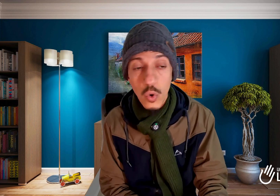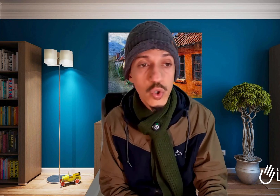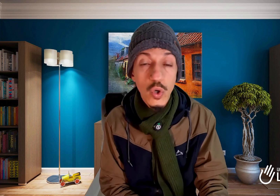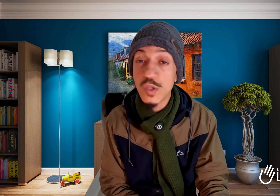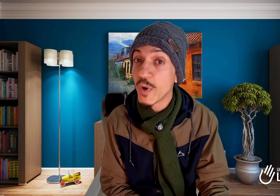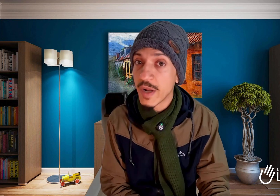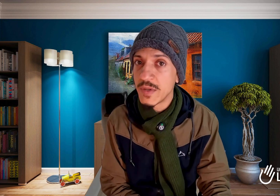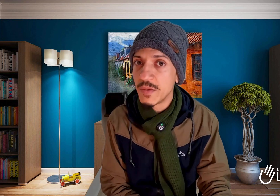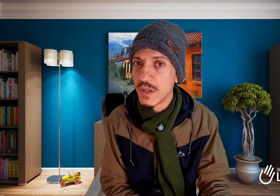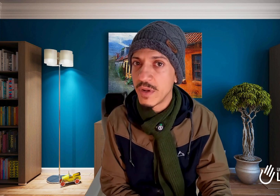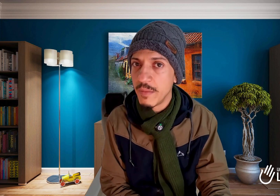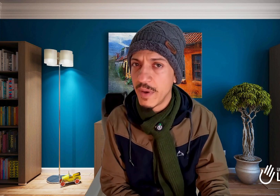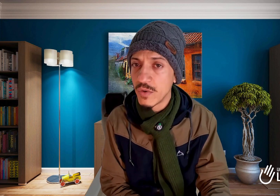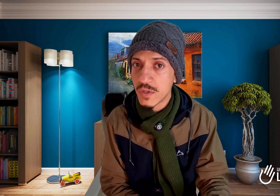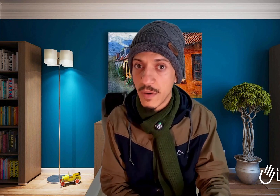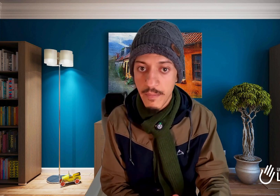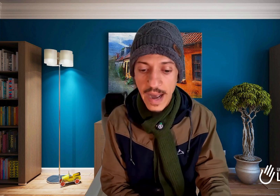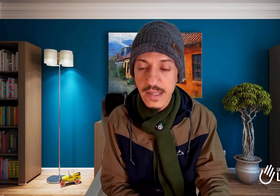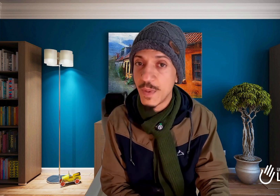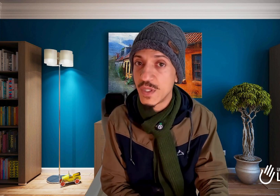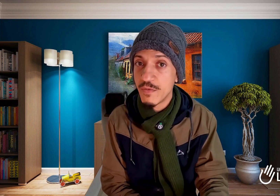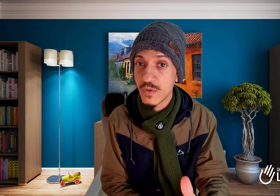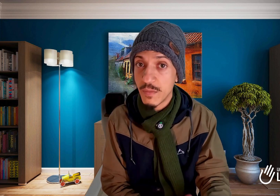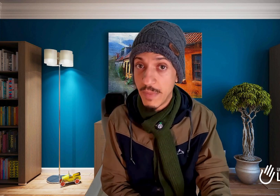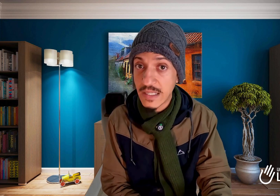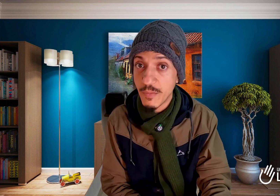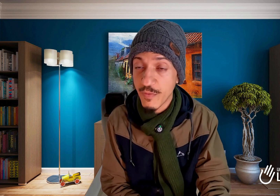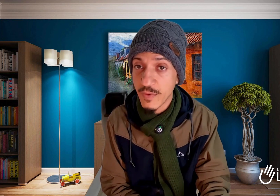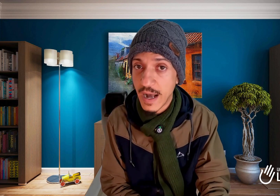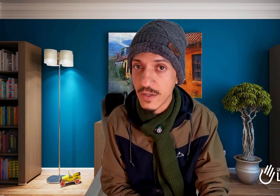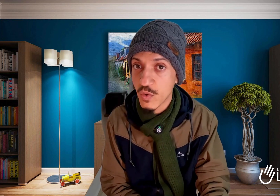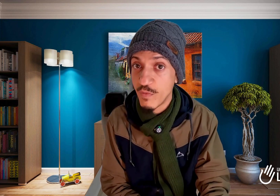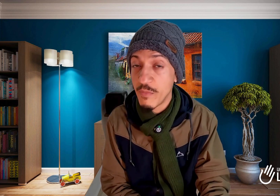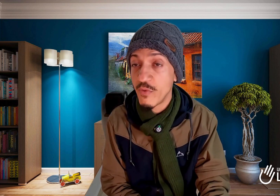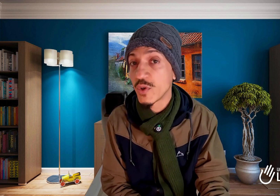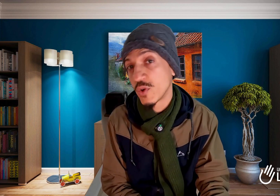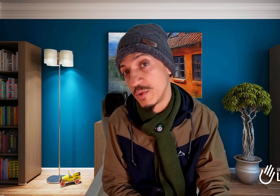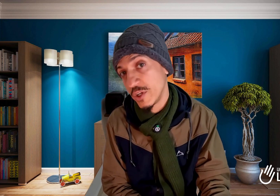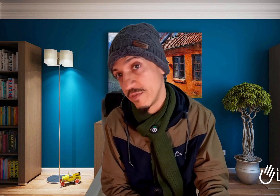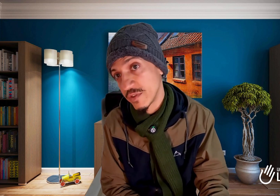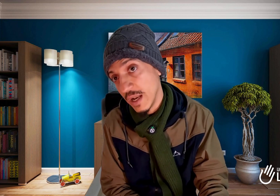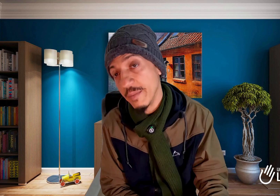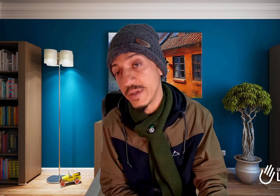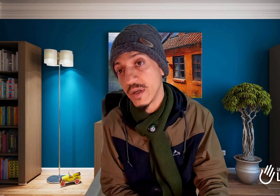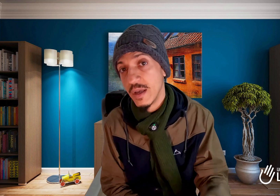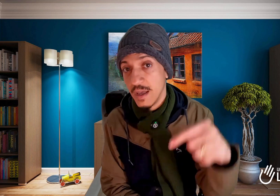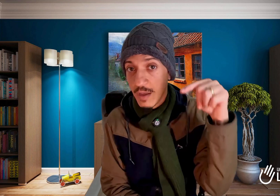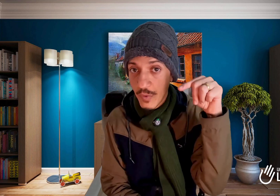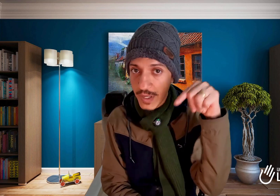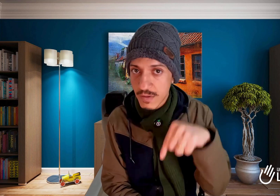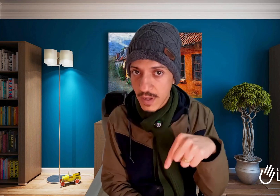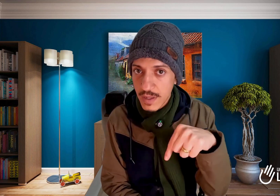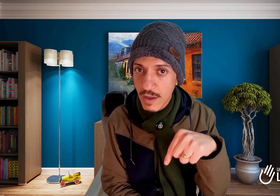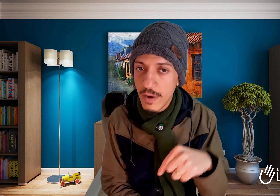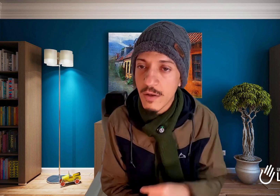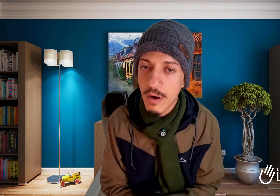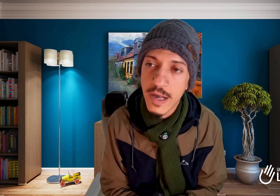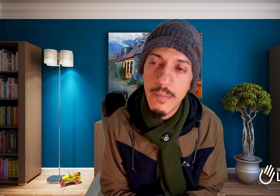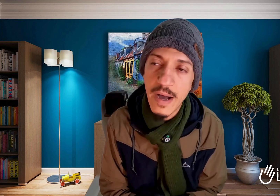outros programas de mentoria meus mais específicos, mais aprofundados, conforme for os seus objetivos na Libras. Por isso, tem um link logo aqui abaixo, você